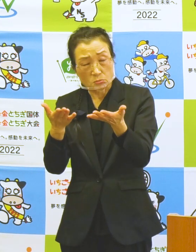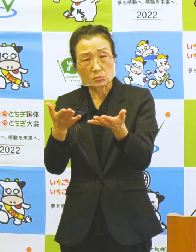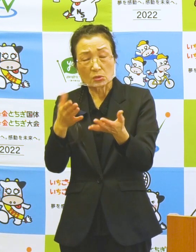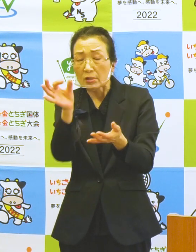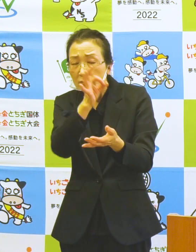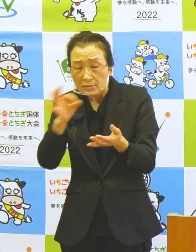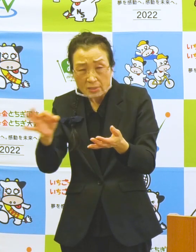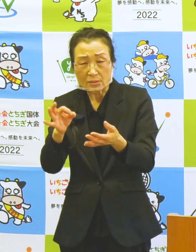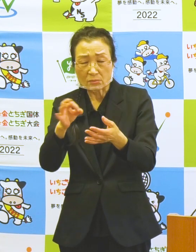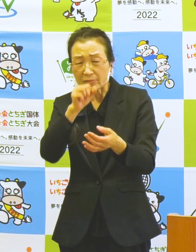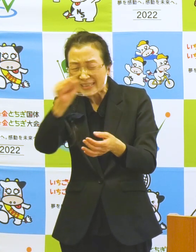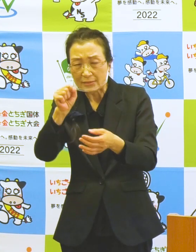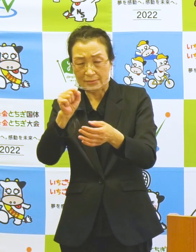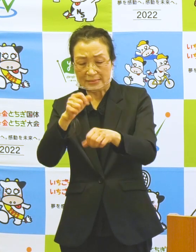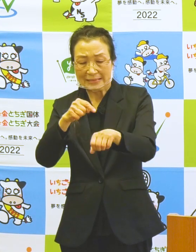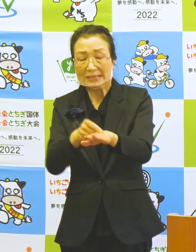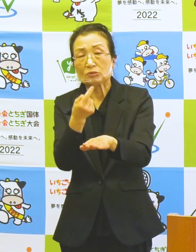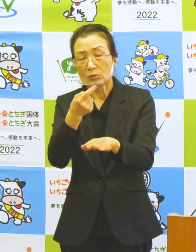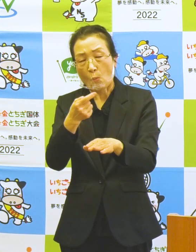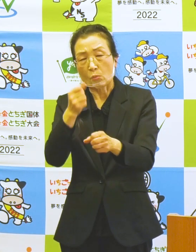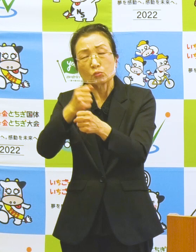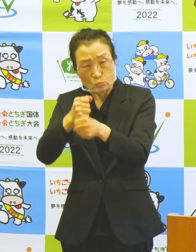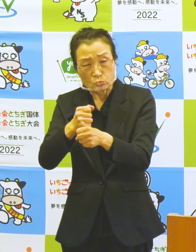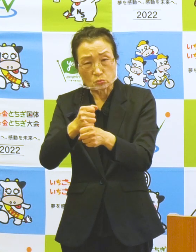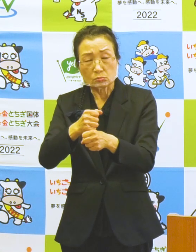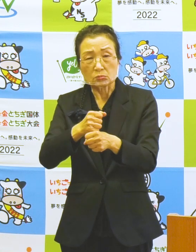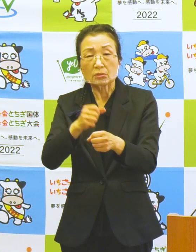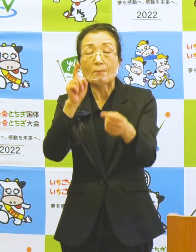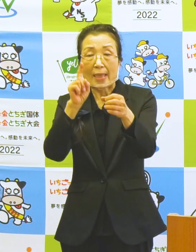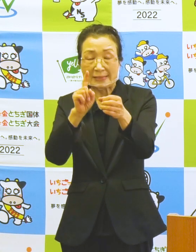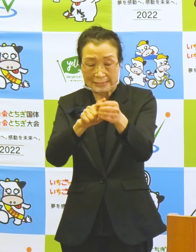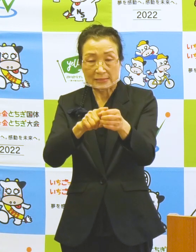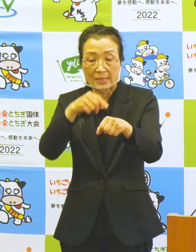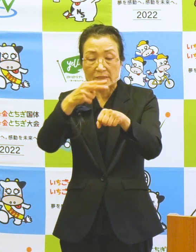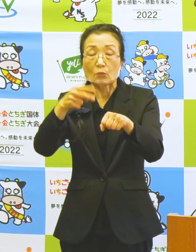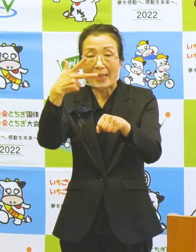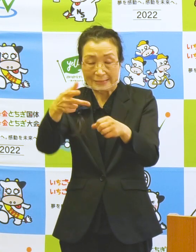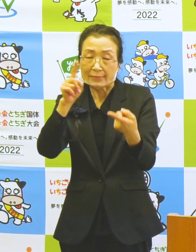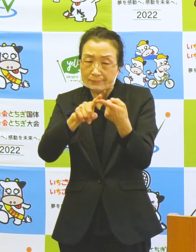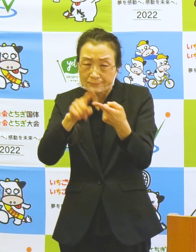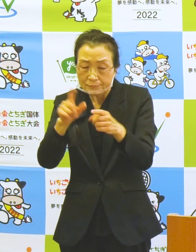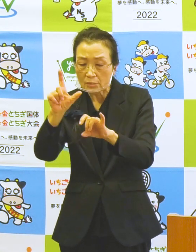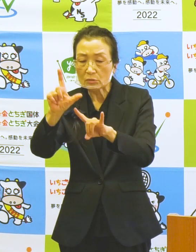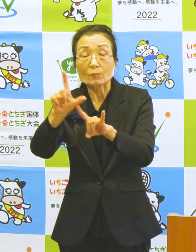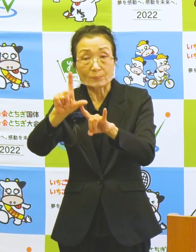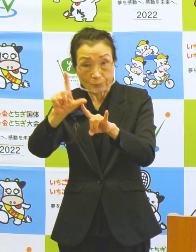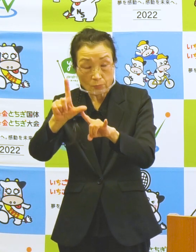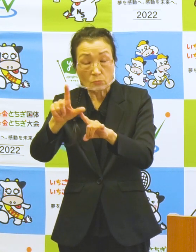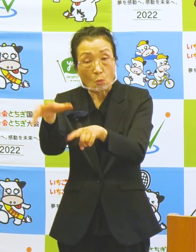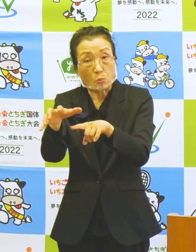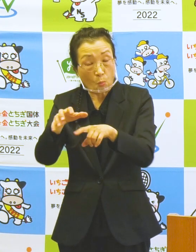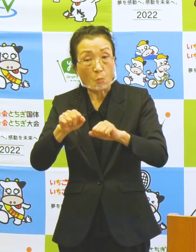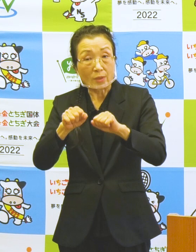品の付加価値向上の観点から本市に適したスマート農業を整理し、さまざまな技術について